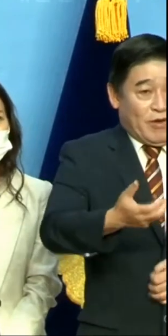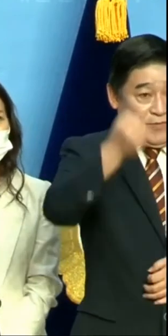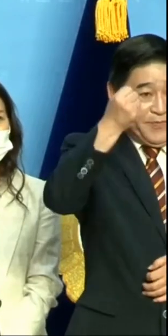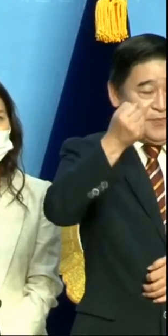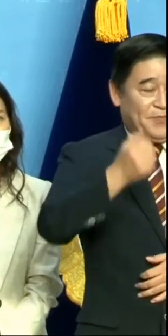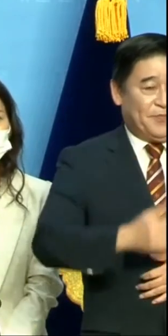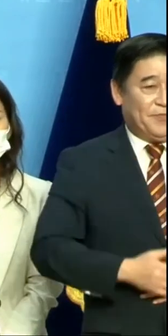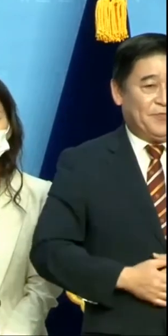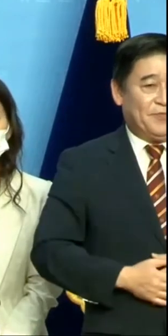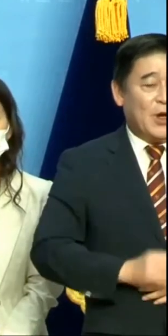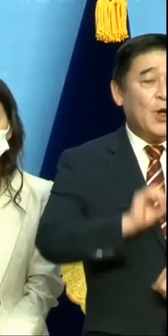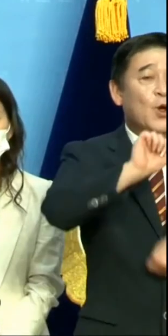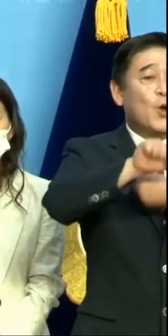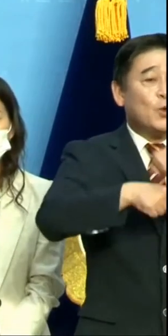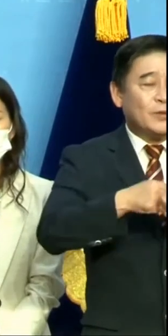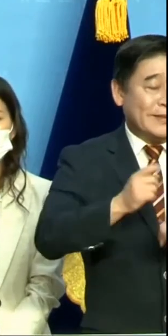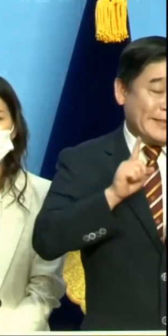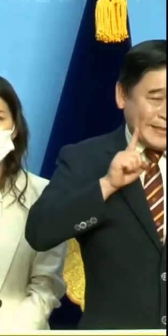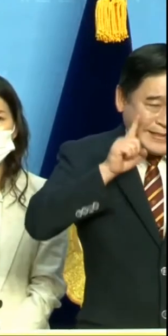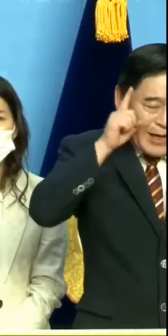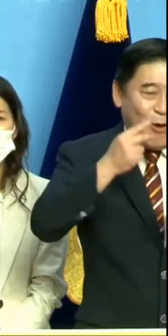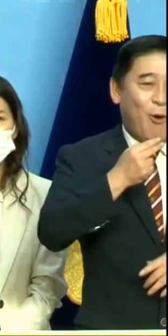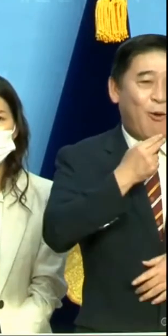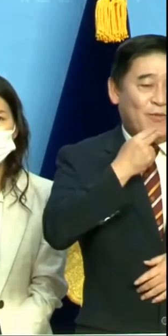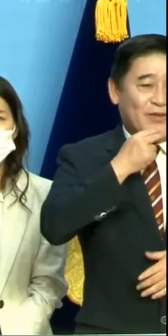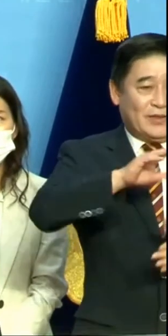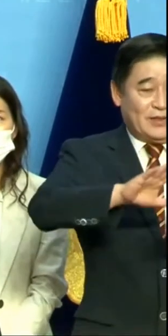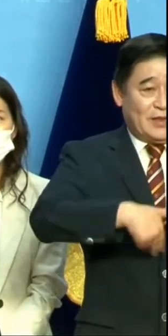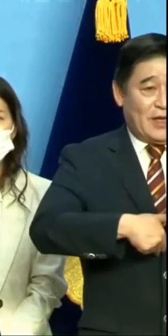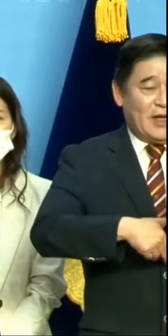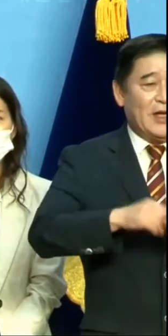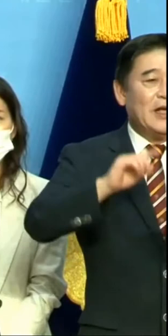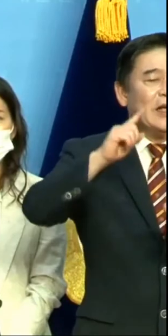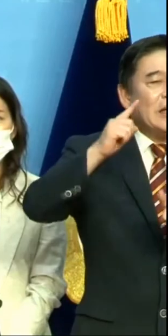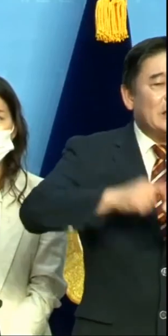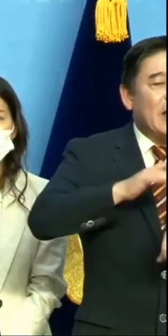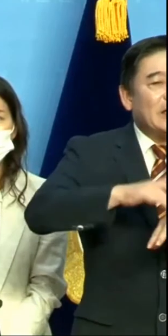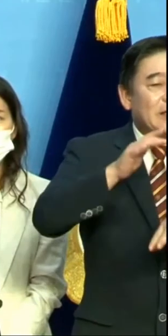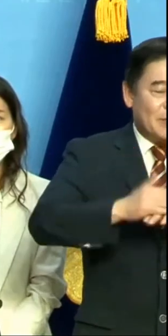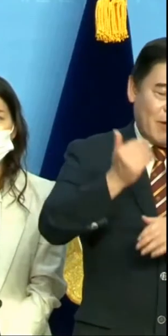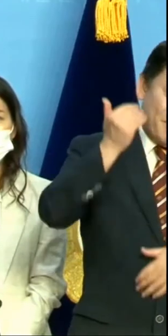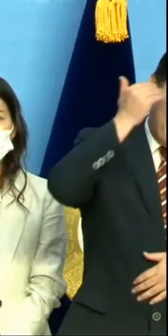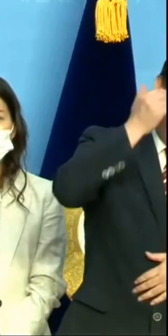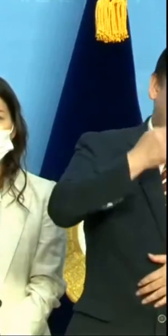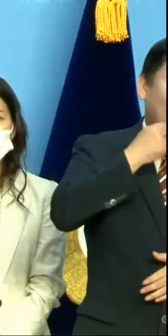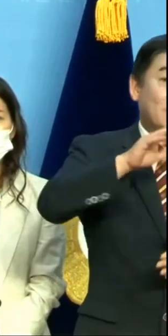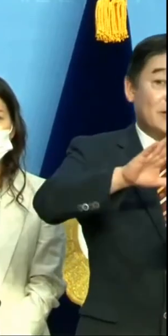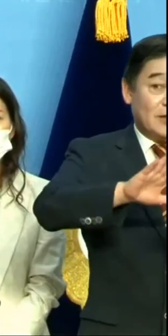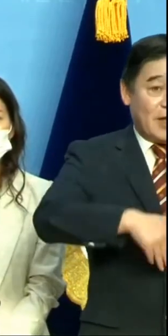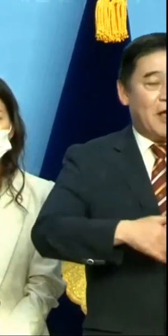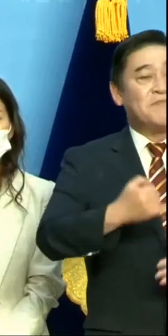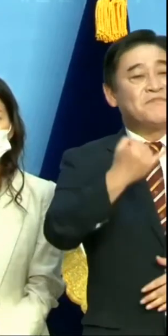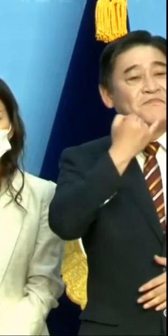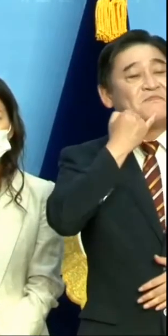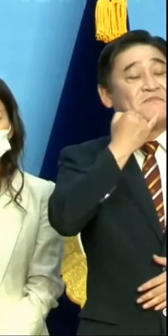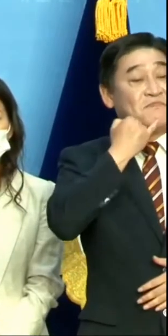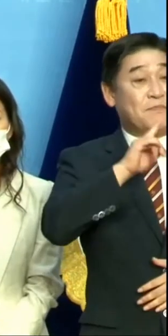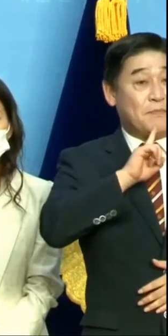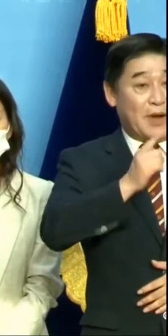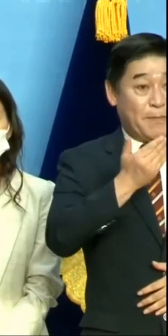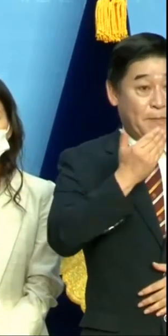합니다 동물들이 스트레스를 받지 않을 때 생태적 수성을 침해받지 않을 때 비로소 우리는 괜찮다고 말할 수